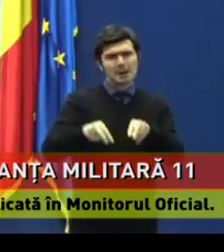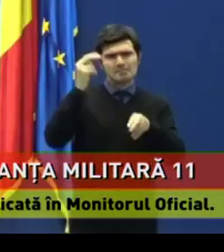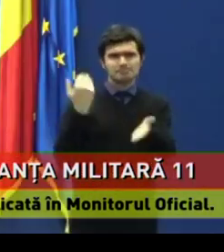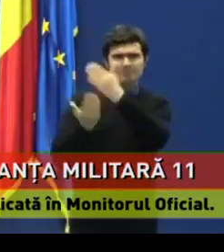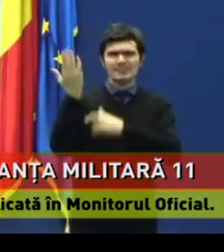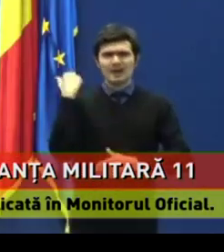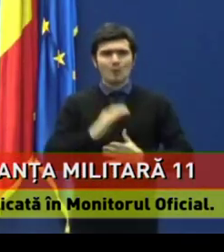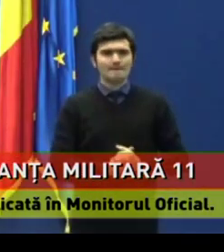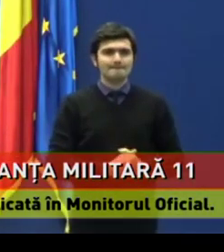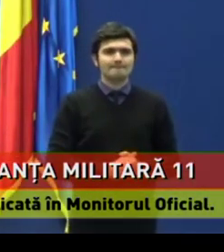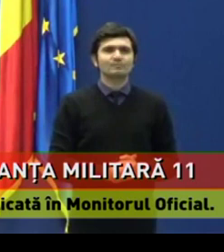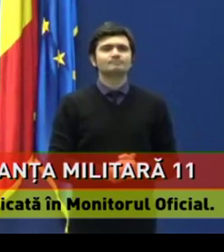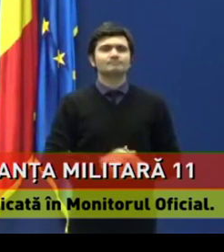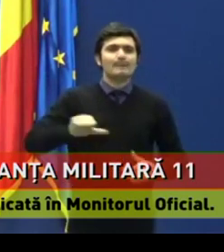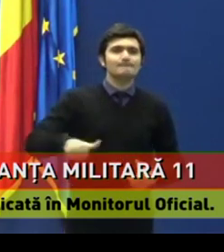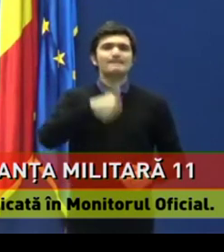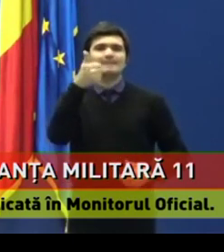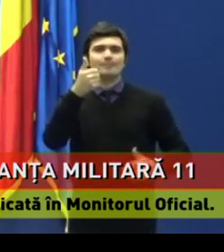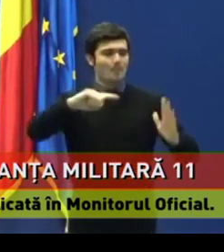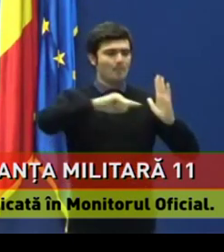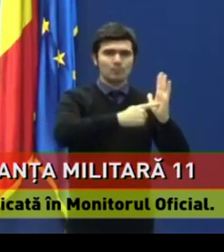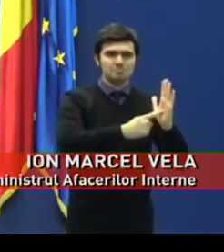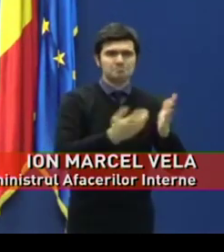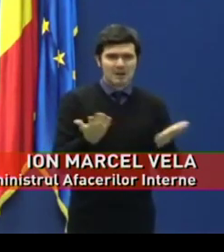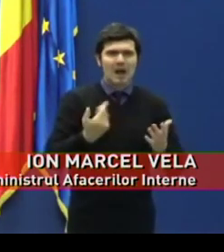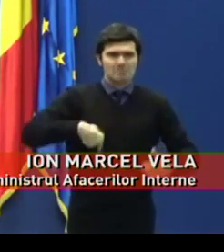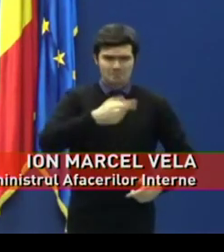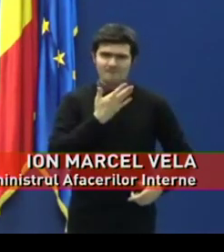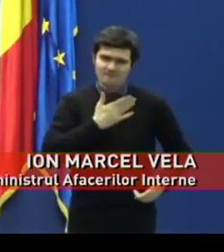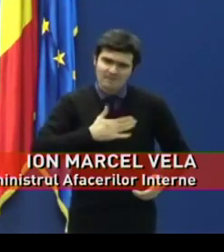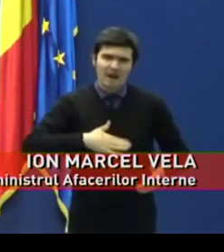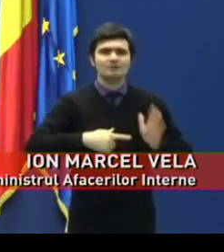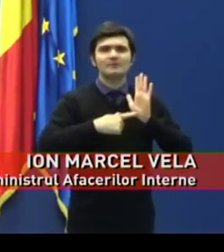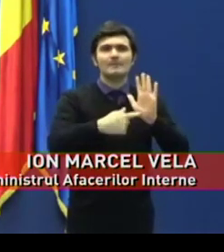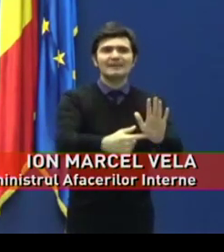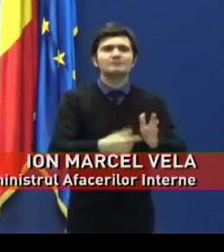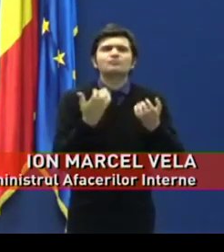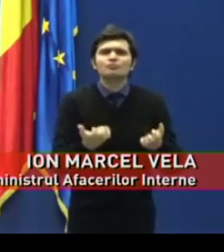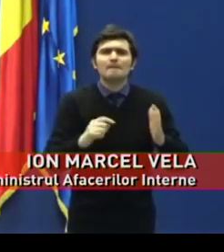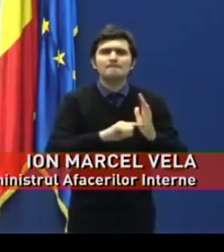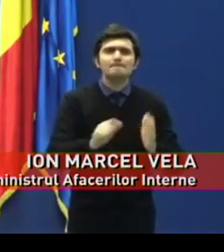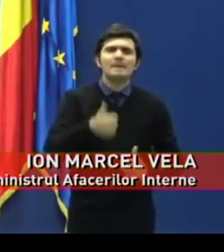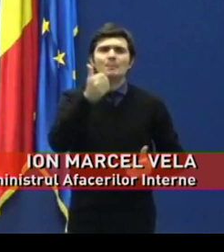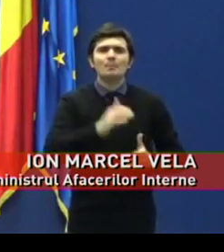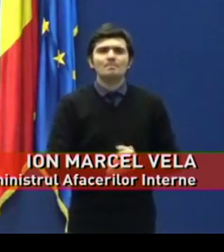vigoare. Primul punct pe care doresc să vi-l prezint este legat de